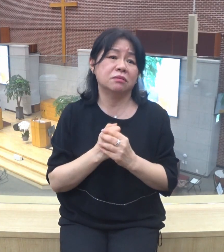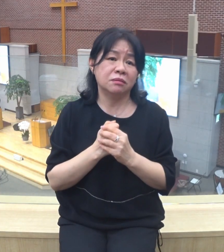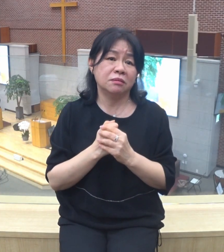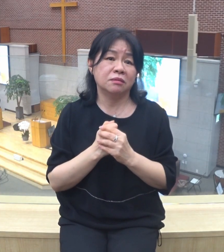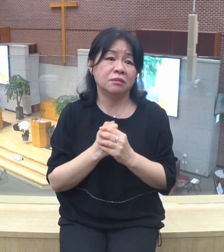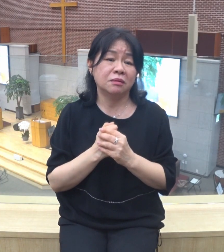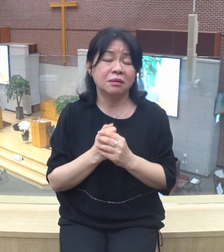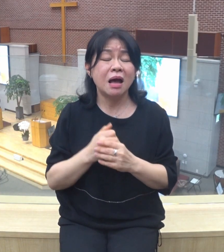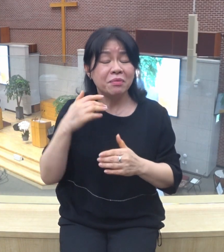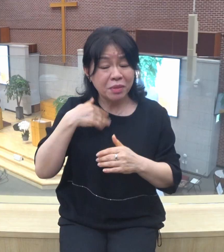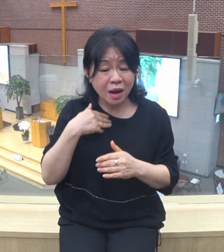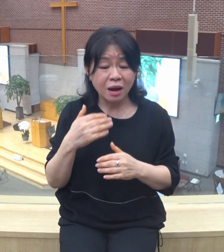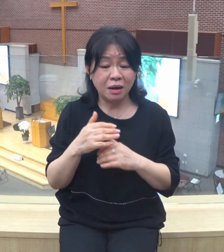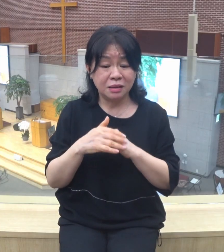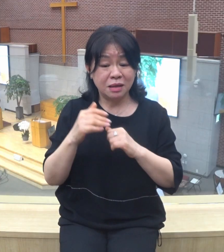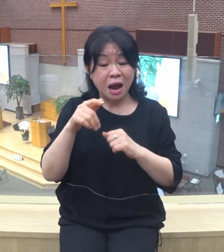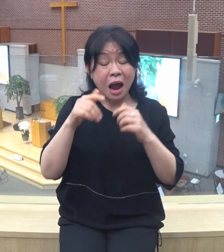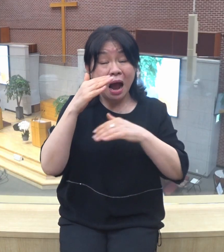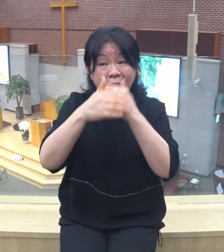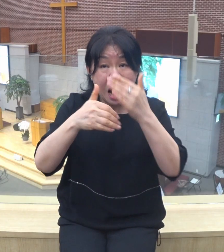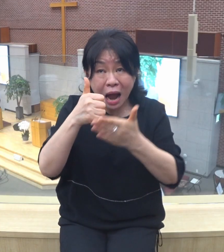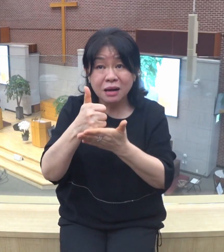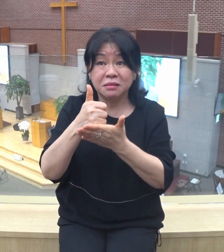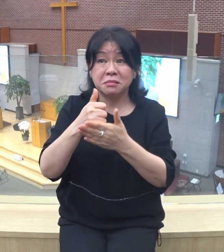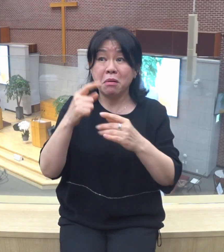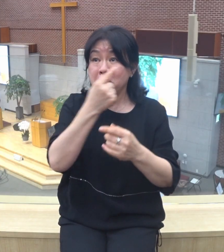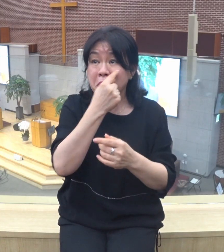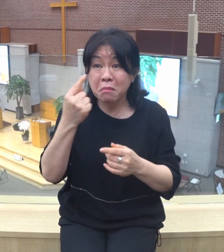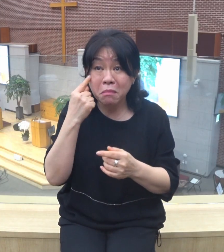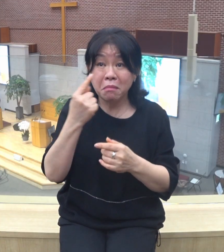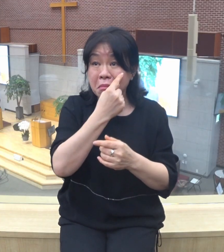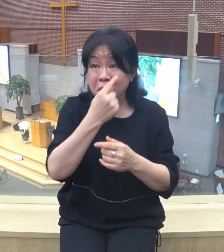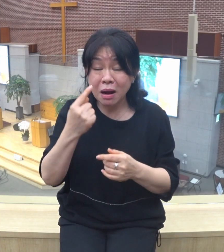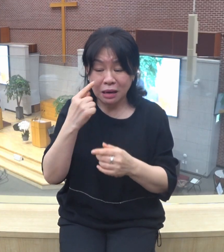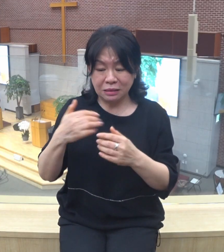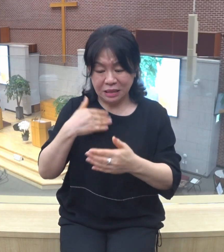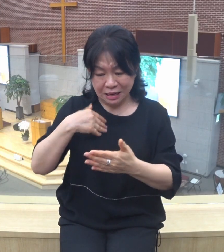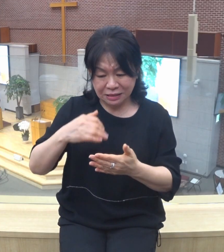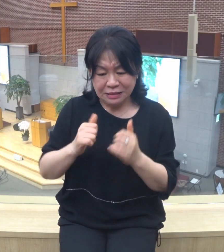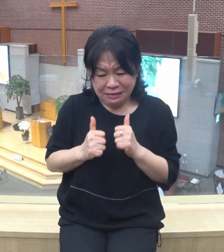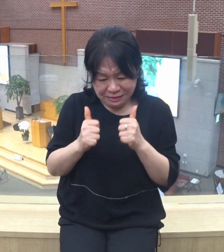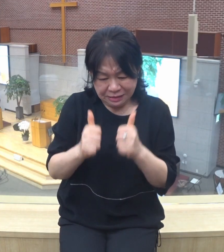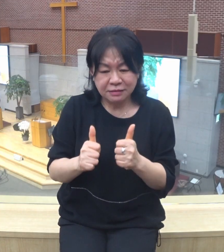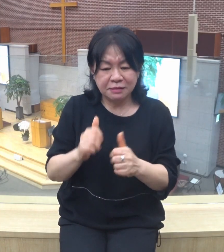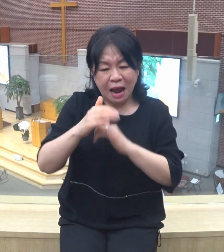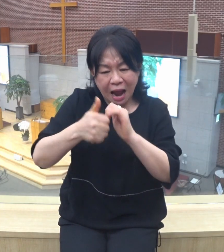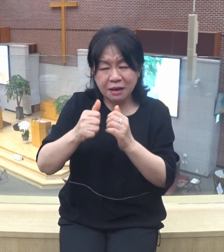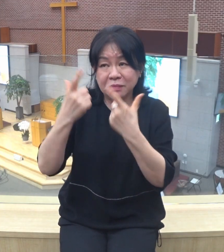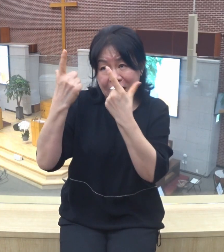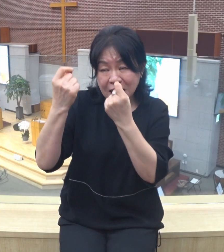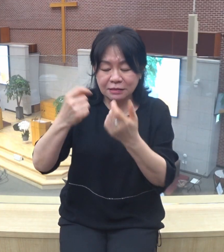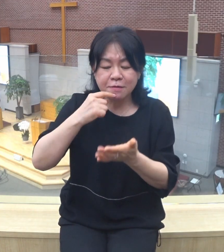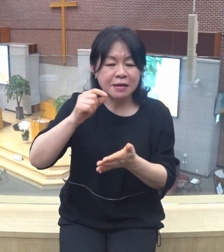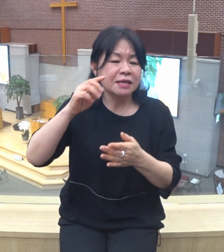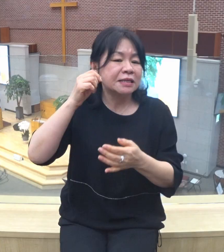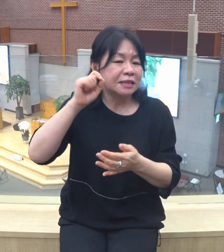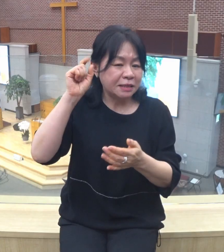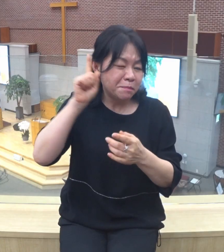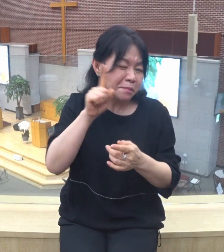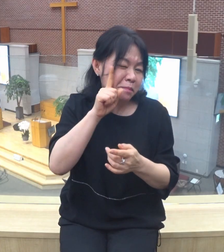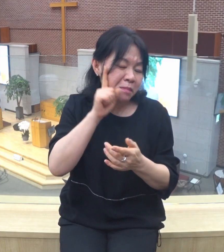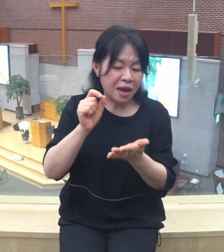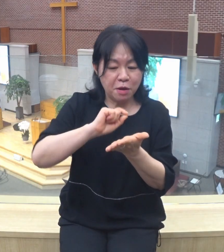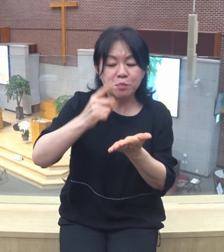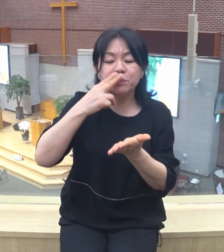소유임을 확인할 때마다 저는 자유롭고 주님께 돌아오게 되었습니다. 자, 여러분들은 지금 어떠십니까? 하나님이 보이지